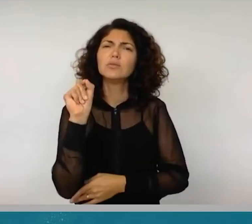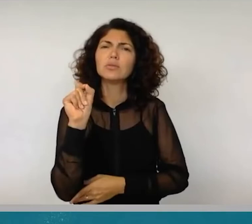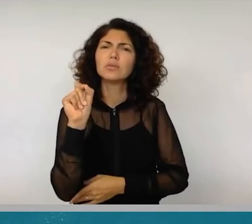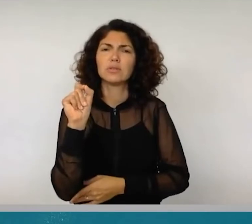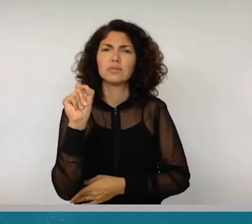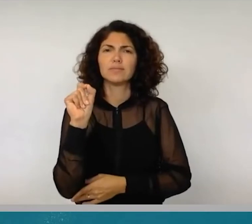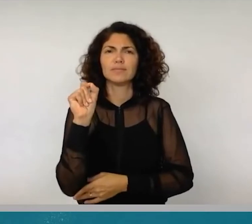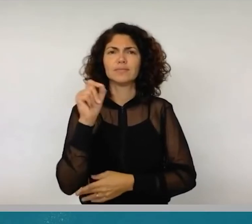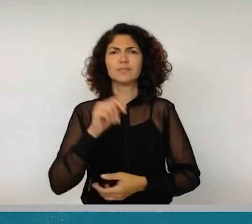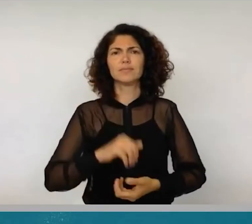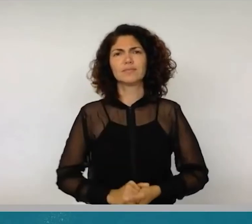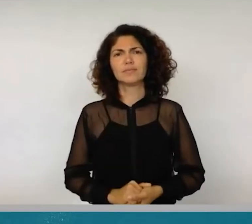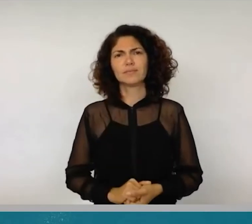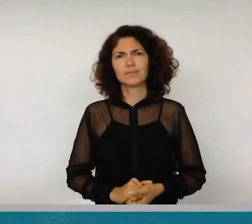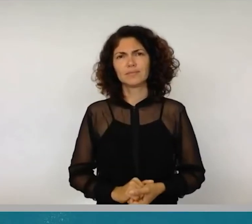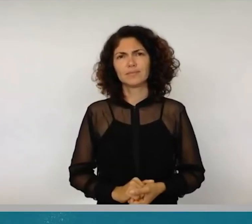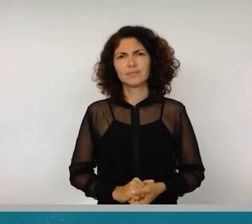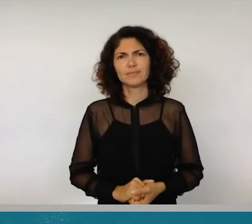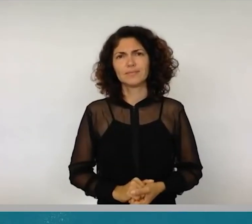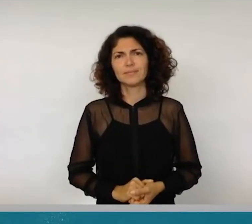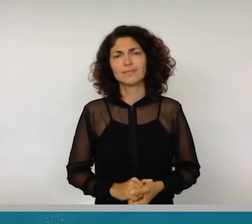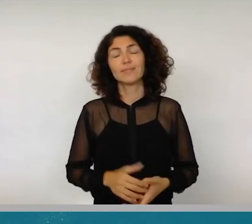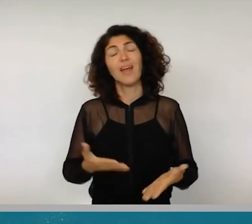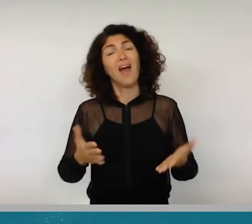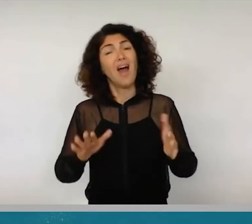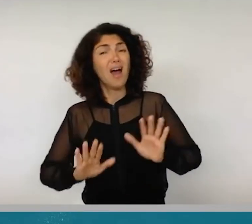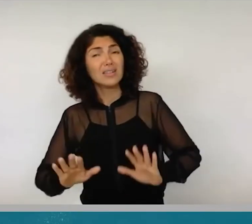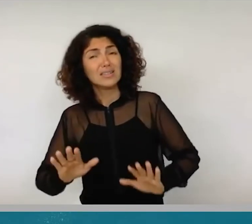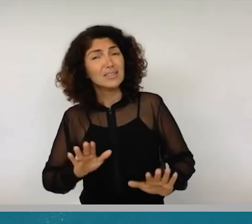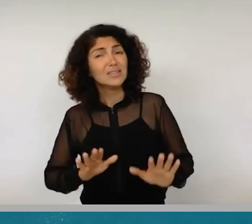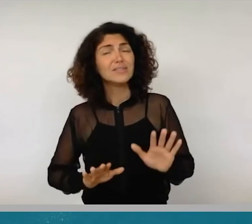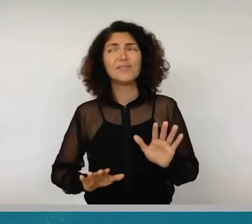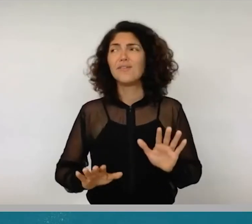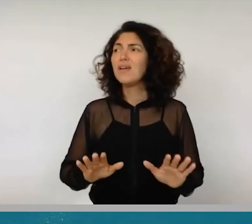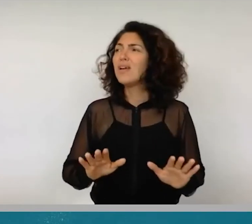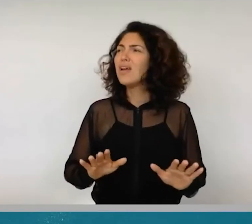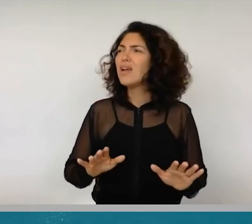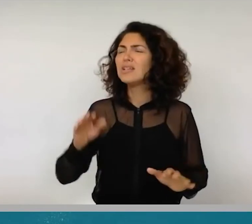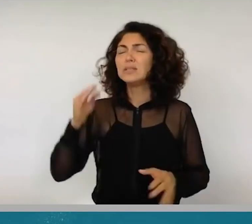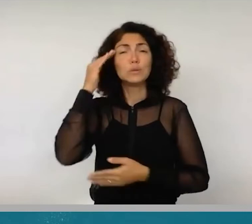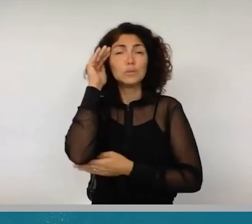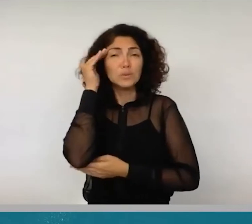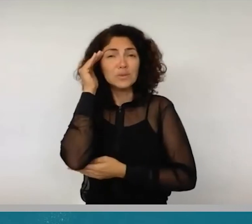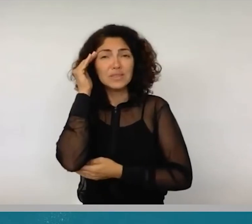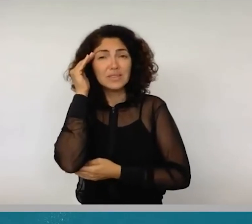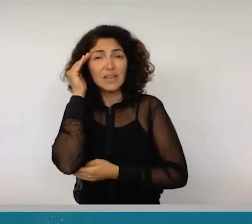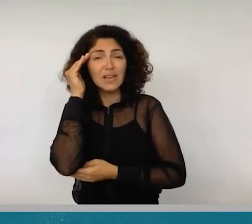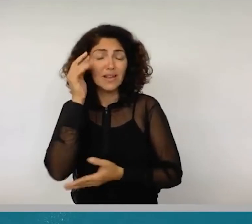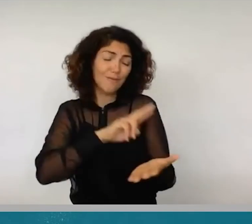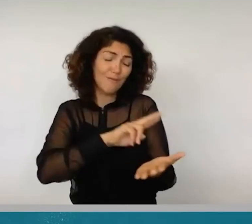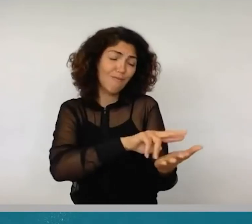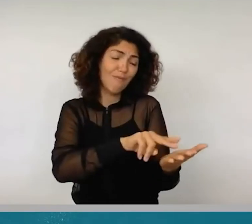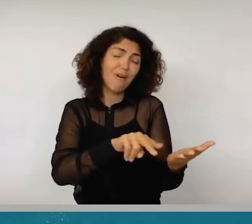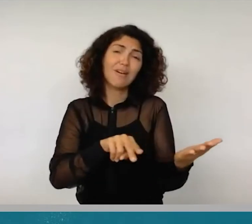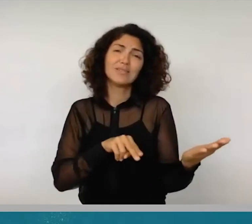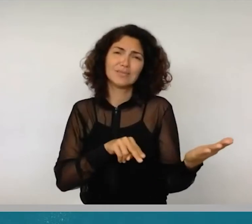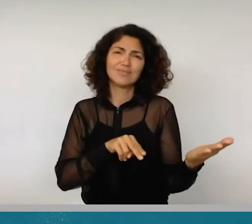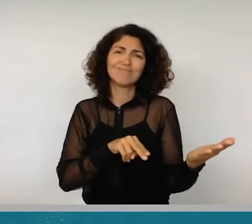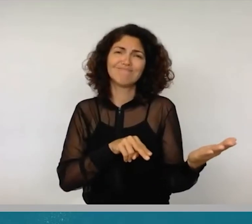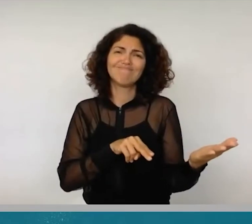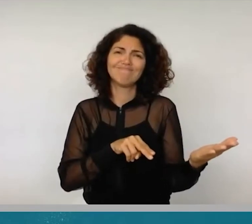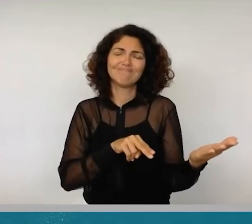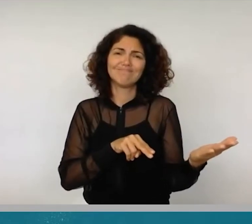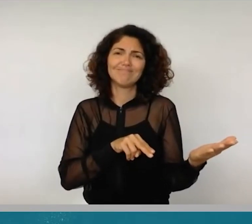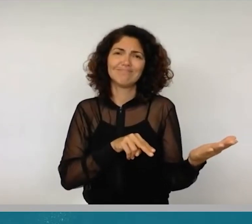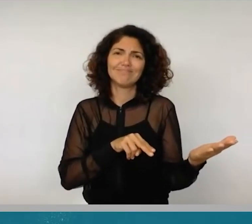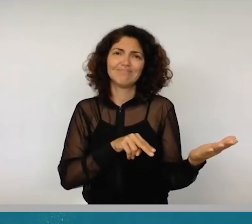Macão? Certas coisas você não consegue entender, que vocês falam ou que vocês comem, não é isso? Então, assim, eu falei vocês porque eu sei que